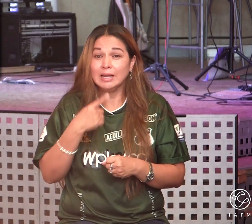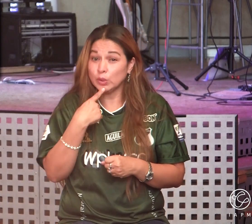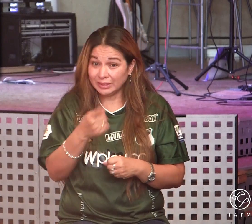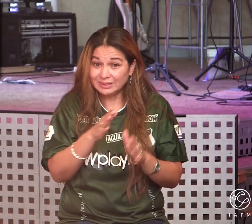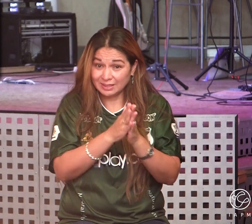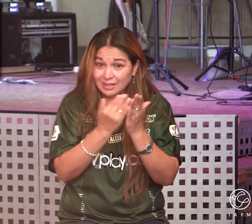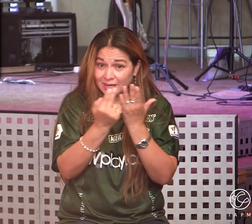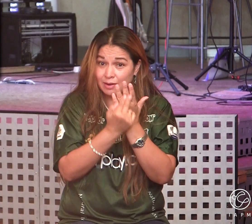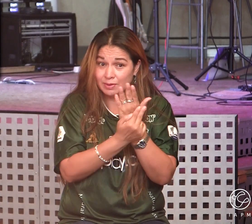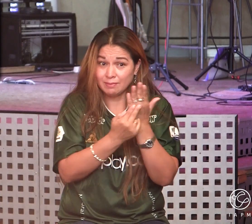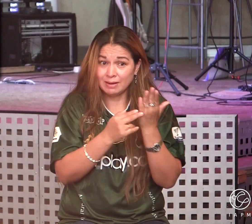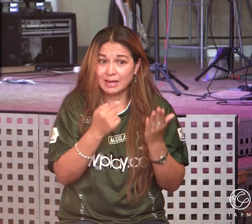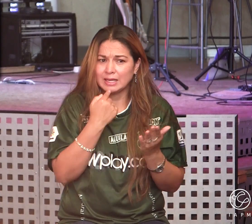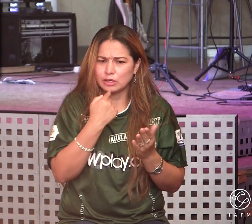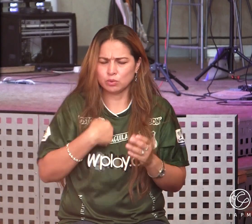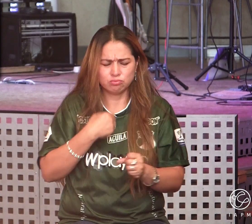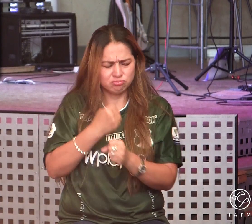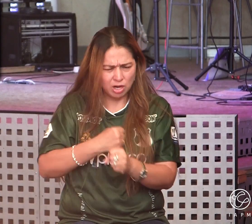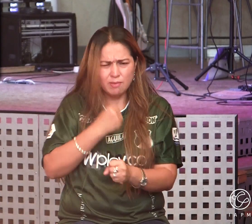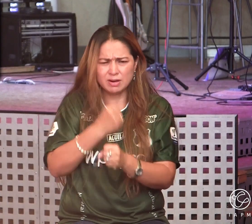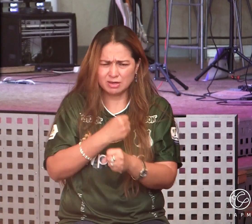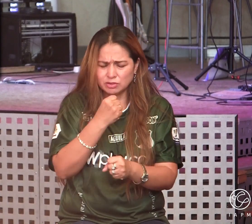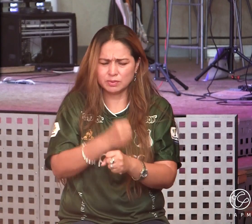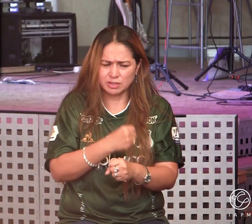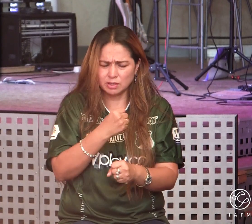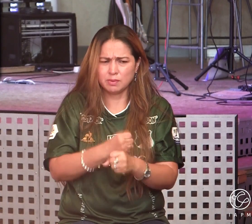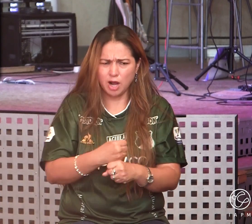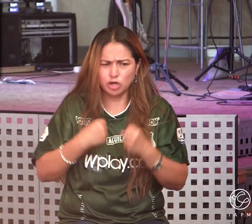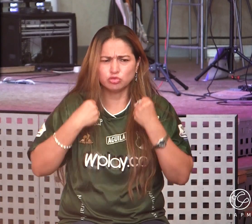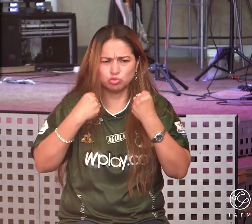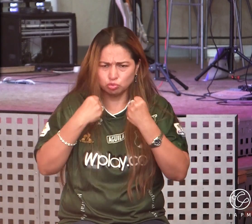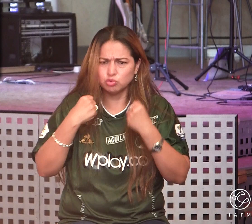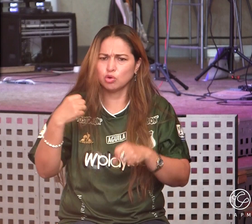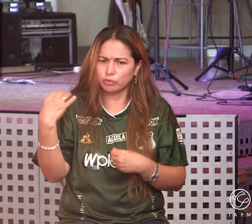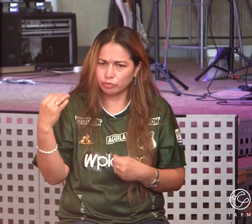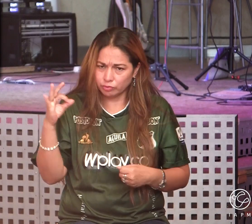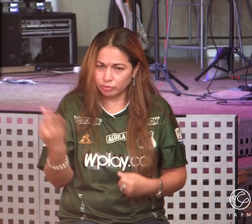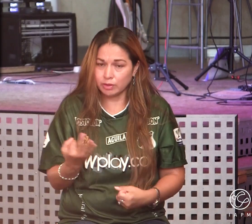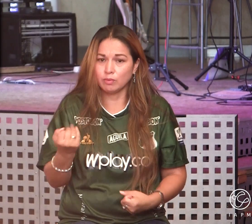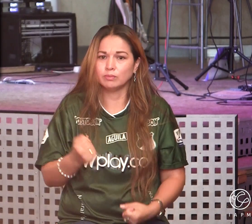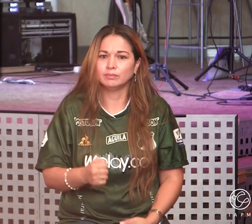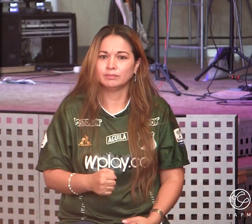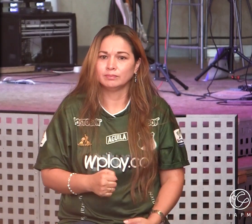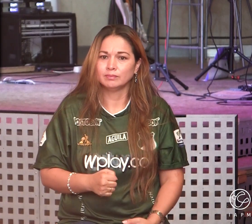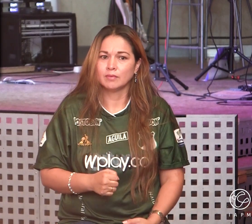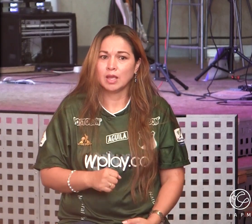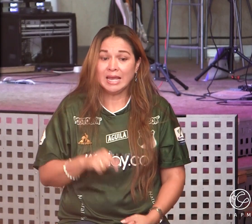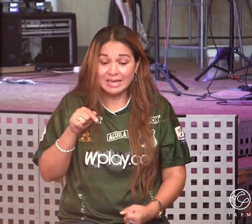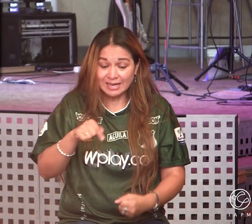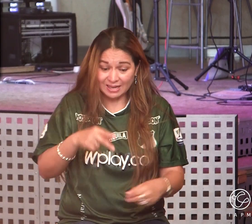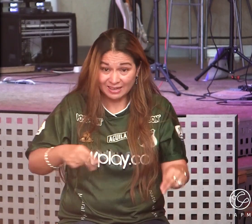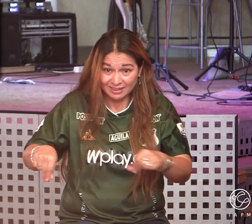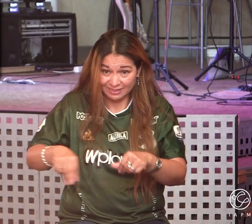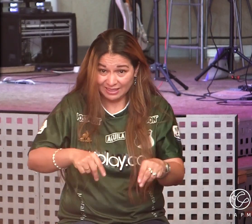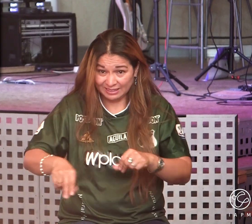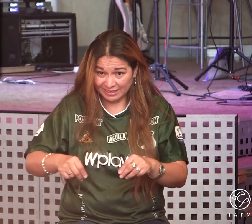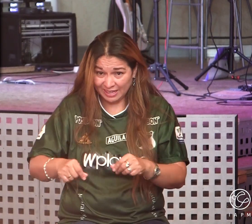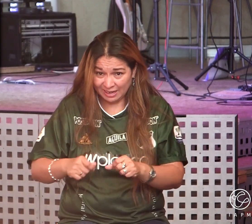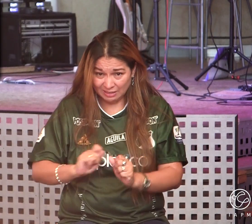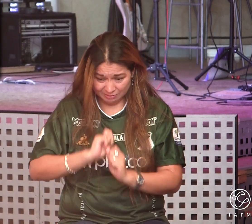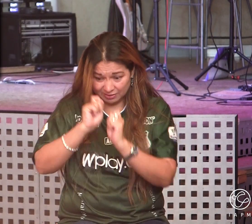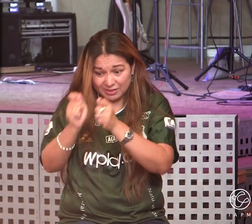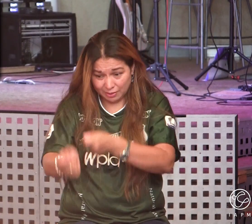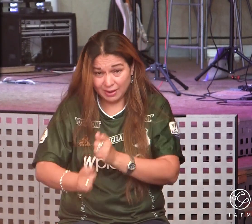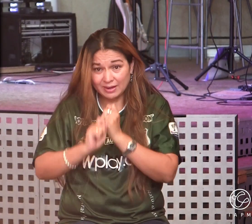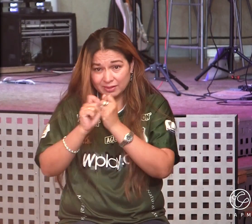que trabajarla. Entramos entonces de la tierra del alivio y de la tierra del descanso permanente a la tierra del dolor, al